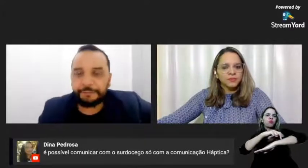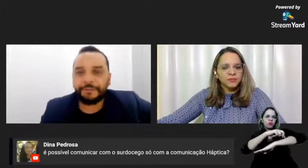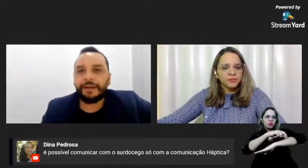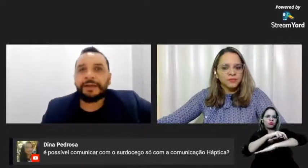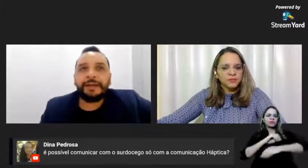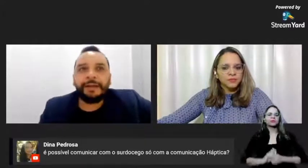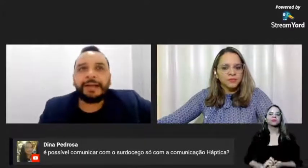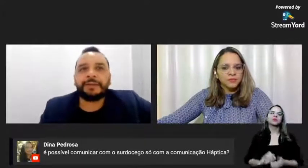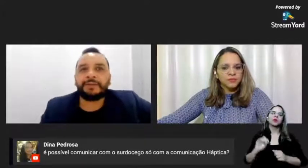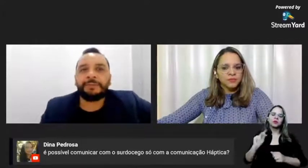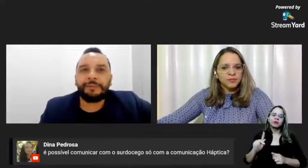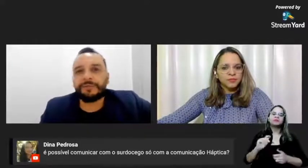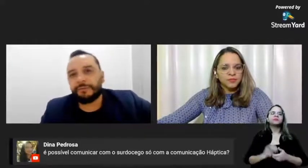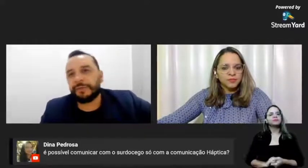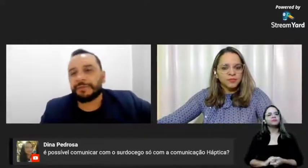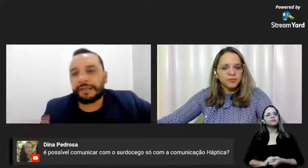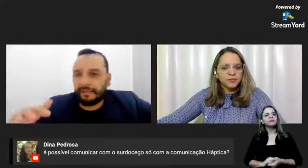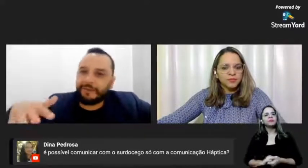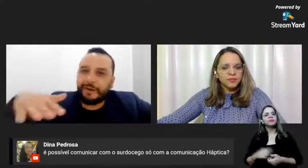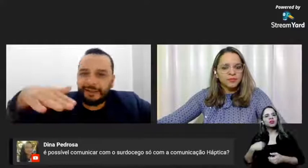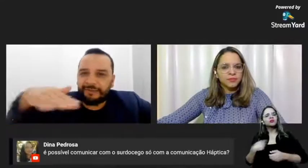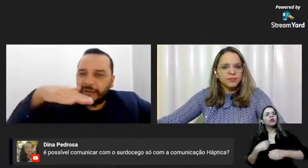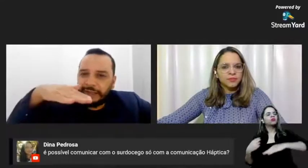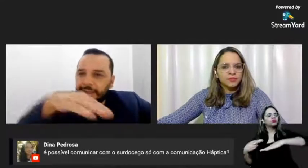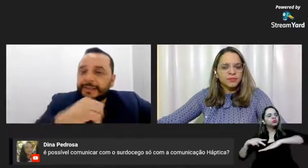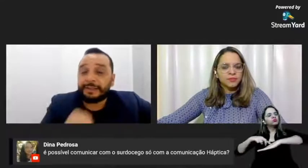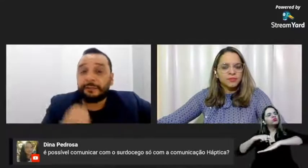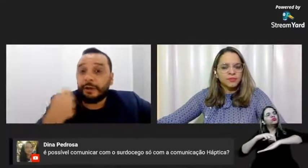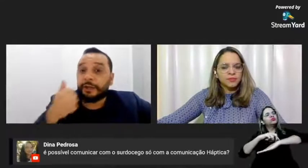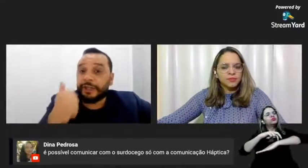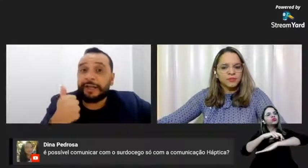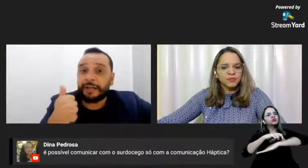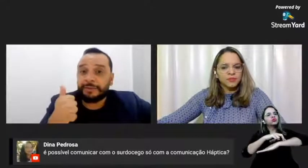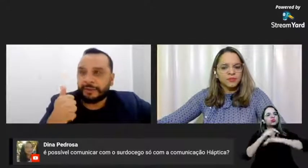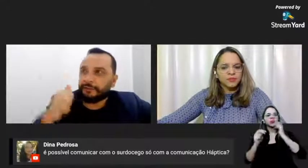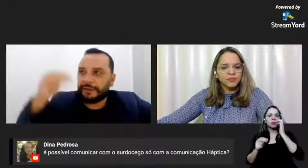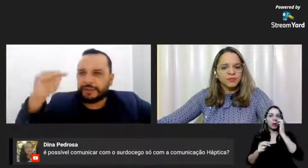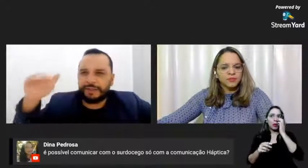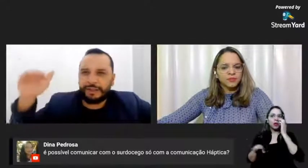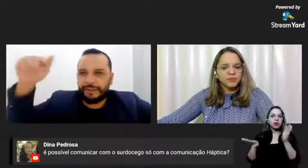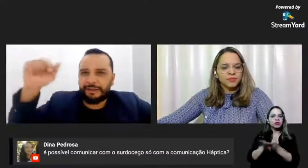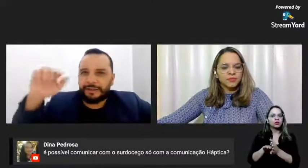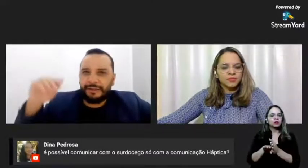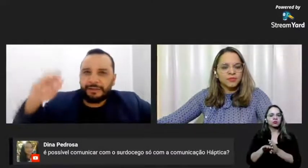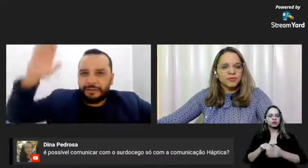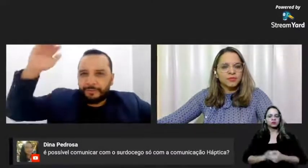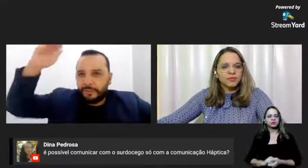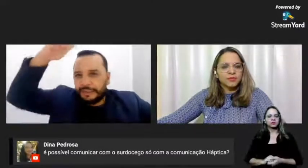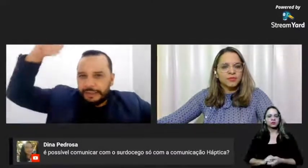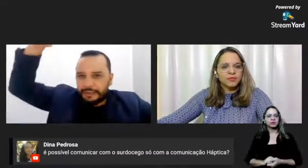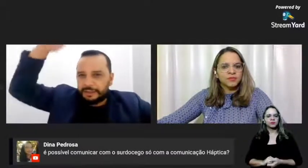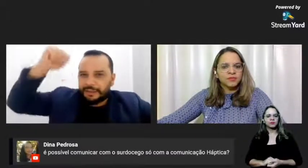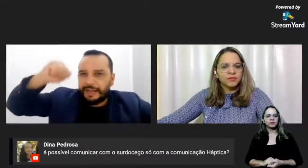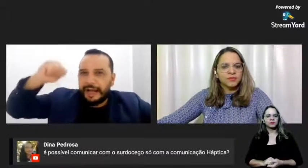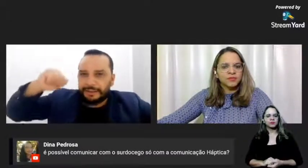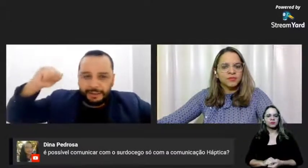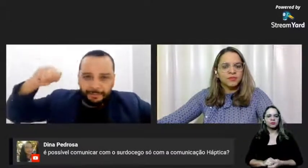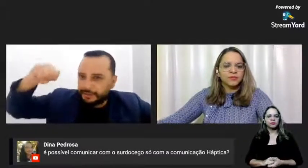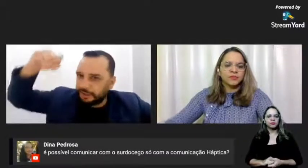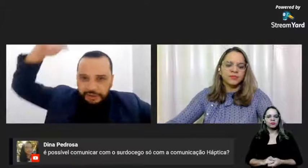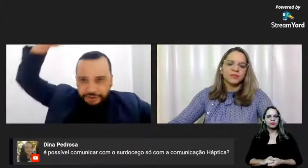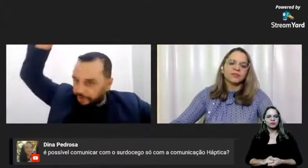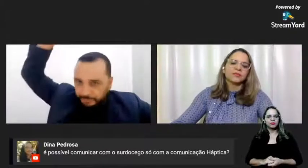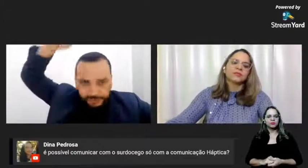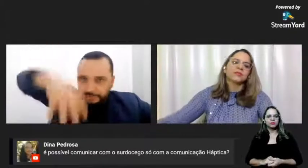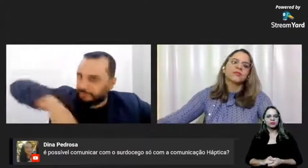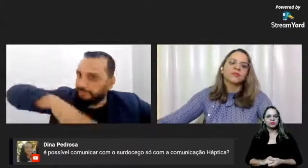escadas. E aí nós subimos, aí teve uma hora que teve um lance, assim, eu falei, chegamos, que eu vi que só tinha, tipo, 2 lances de escada, assim,